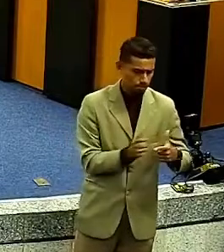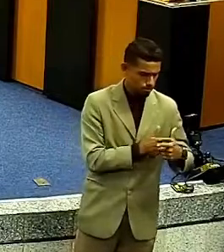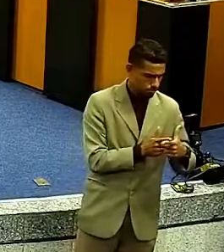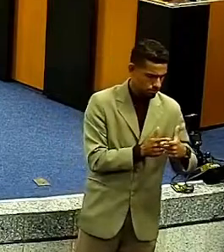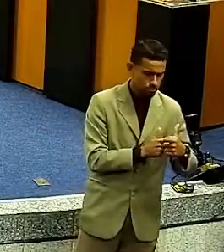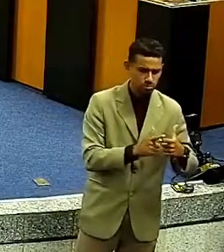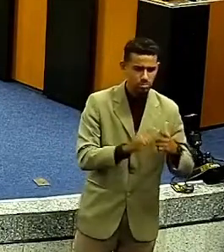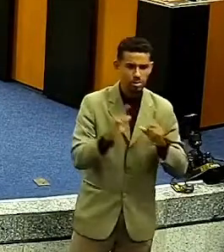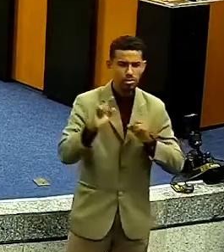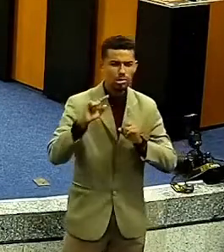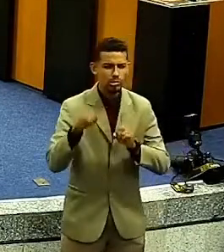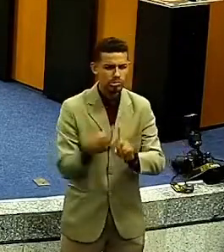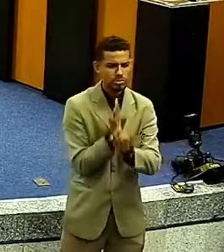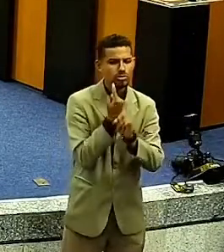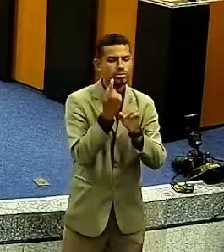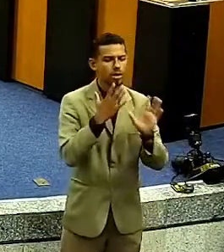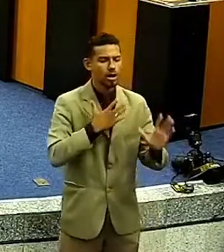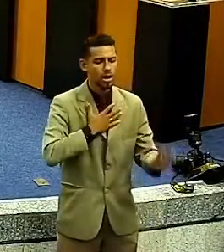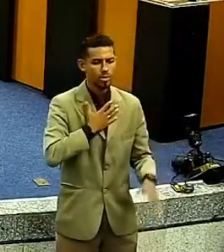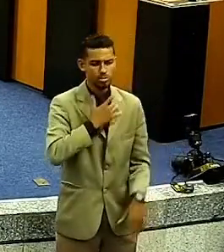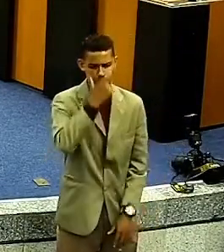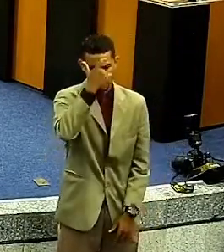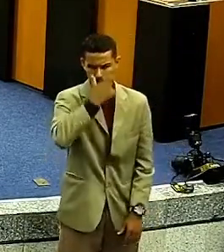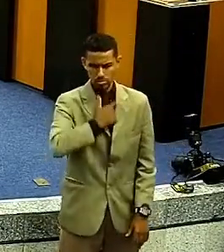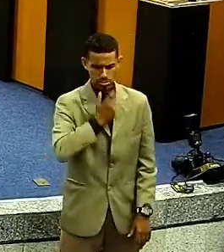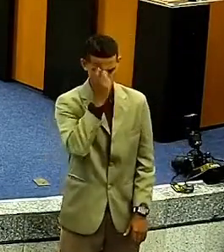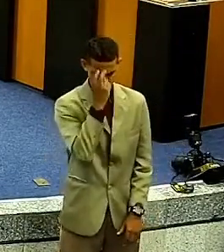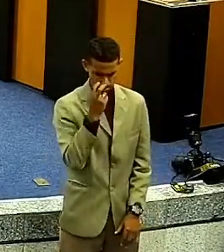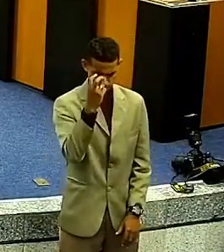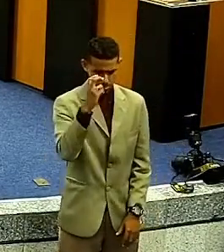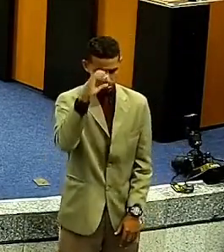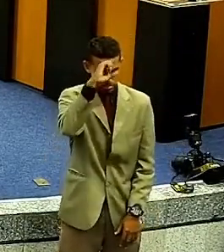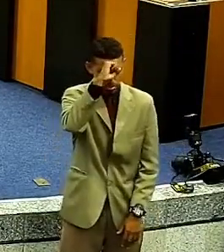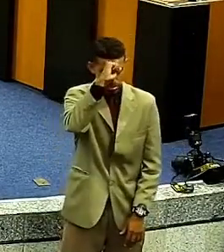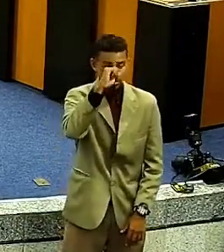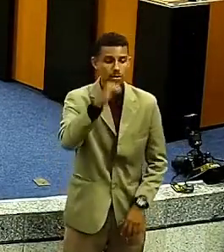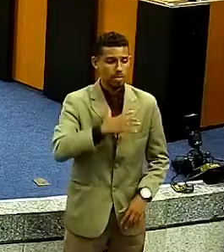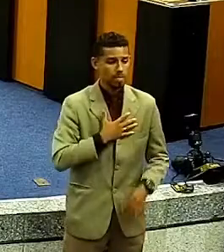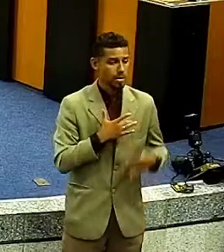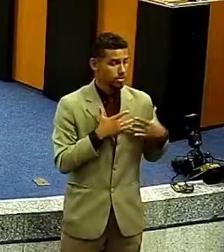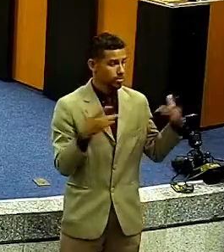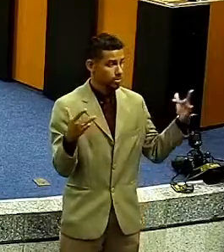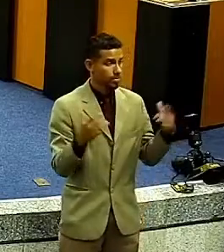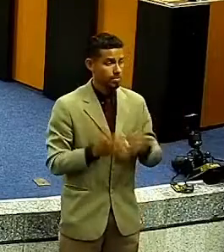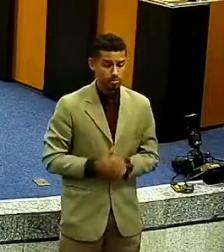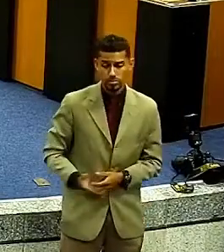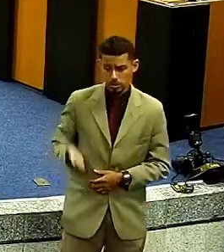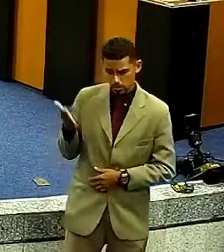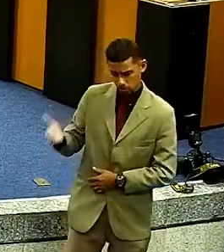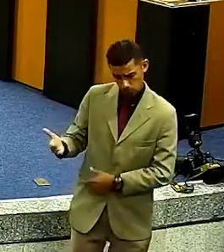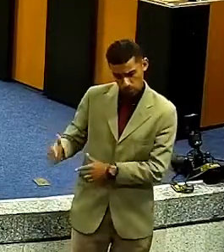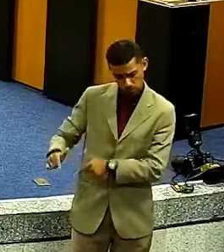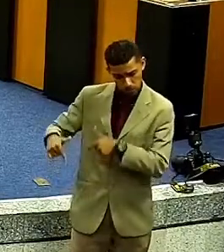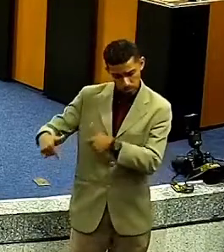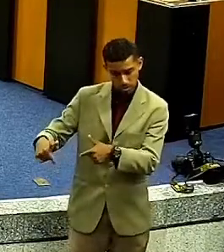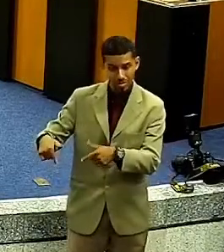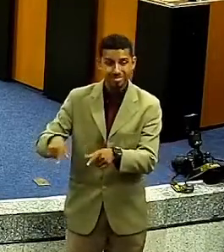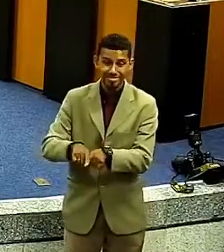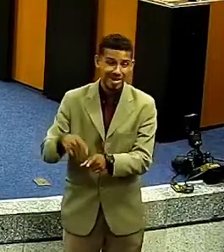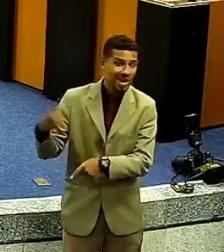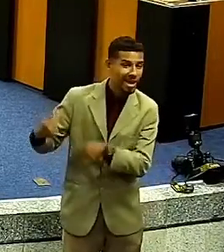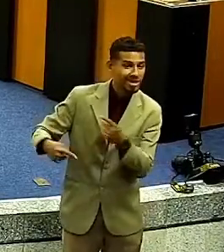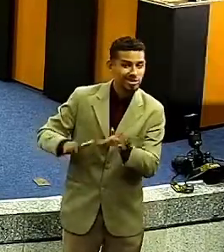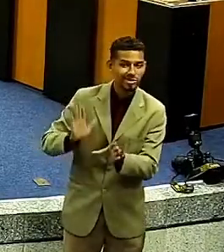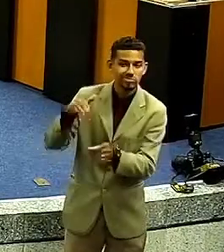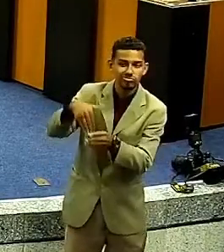desafiasse ainda mais a minha prudência a minha inteligência é minha boa vontade vossa excelência vai enfrentar o desafio de uma eleição